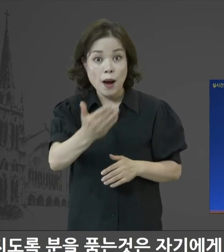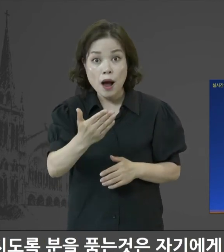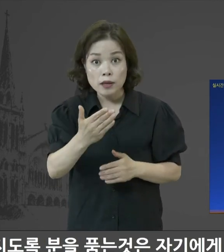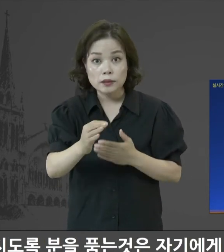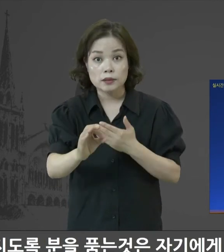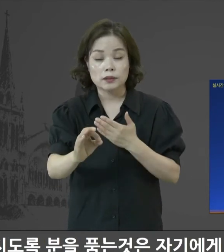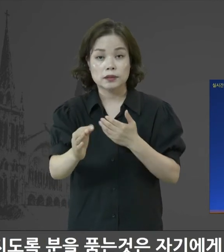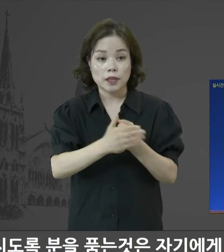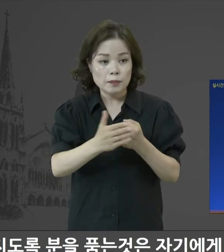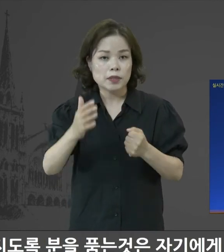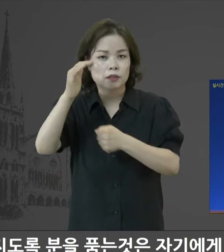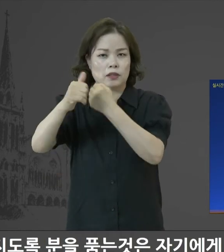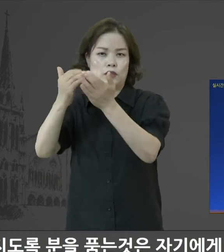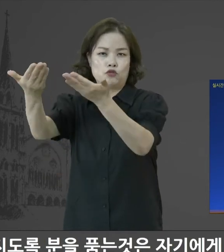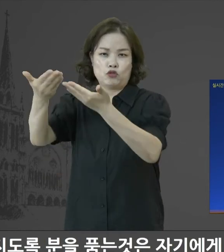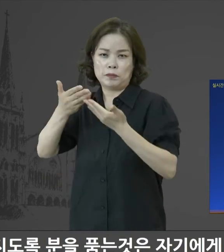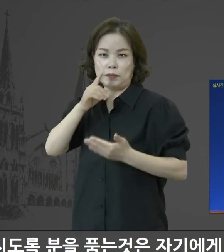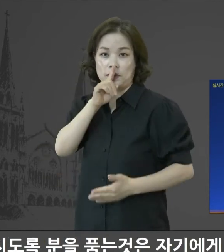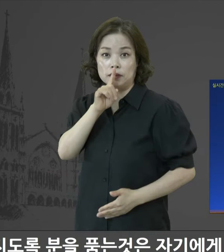때문에 성경이 주신 말씀입니다.